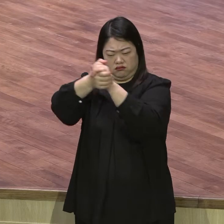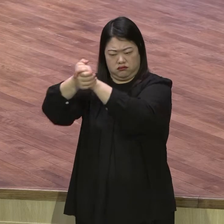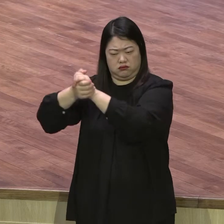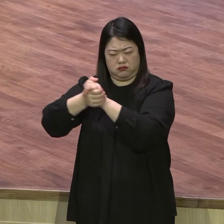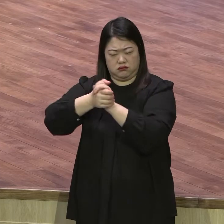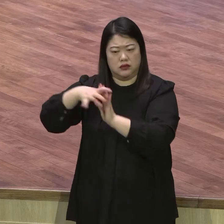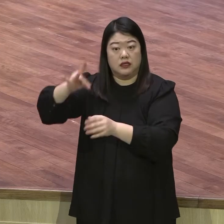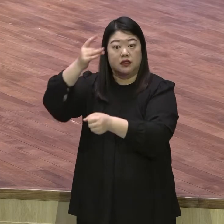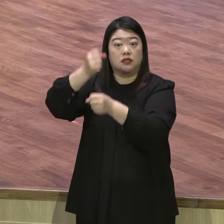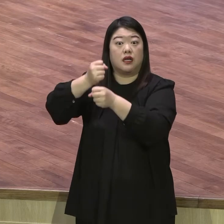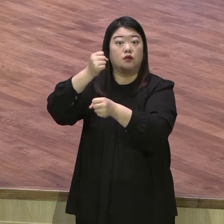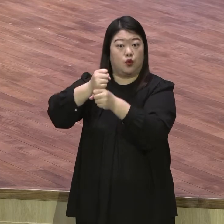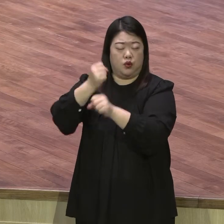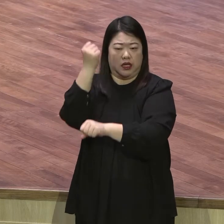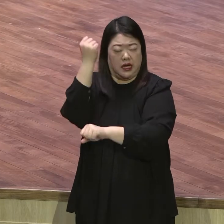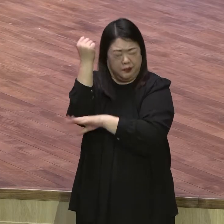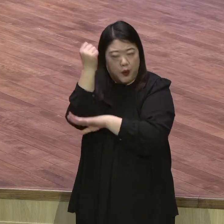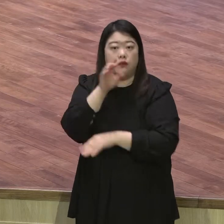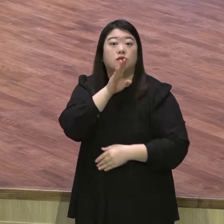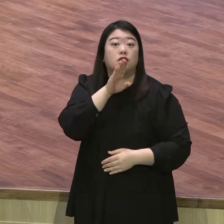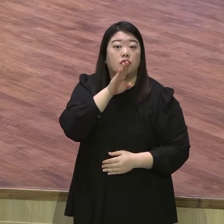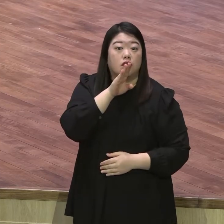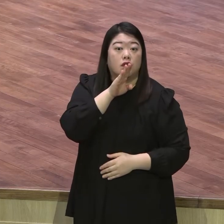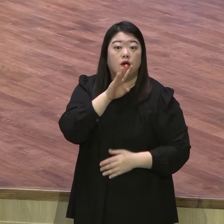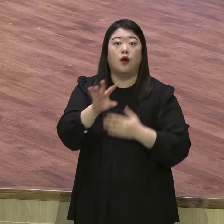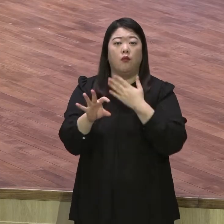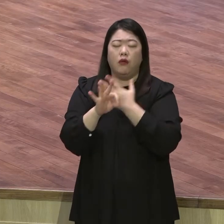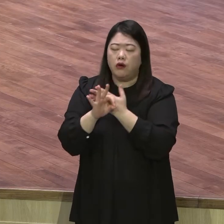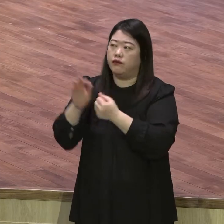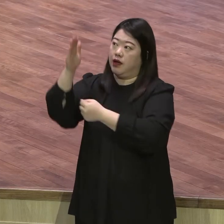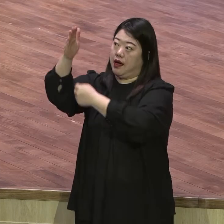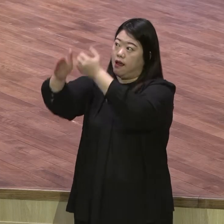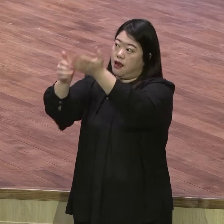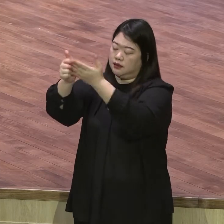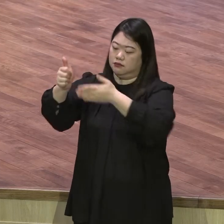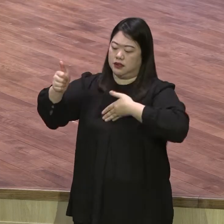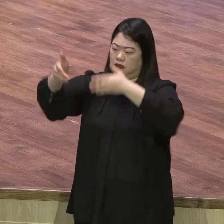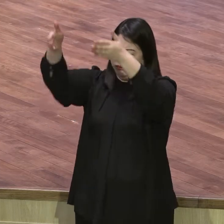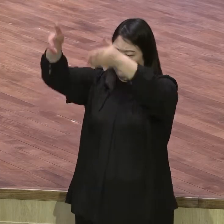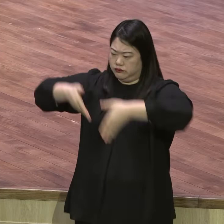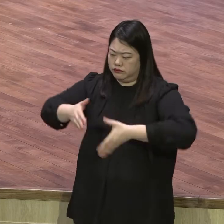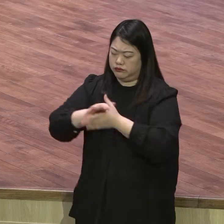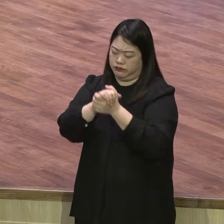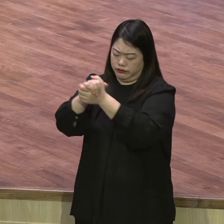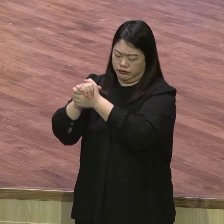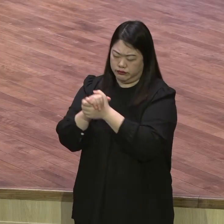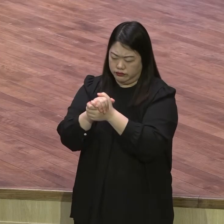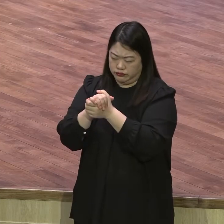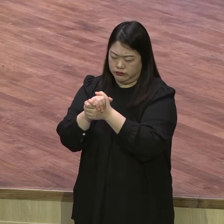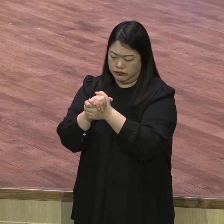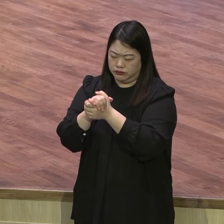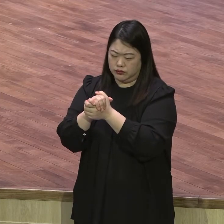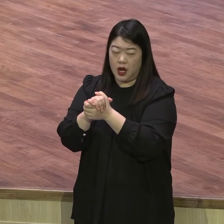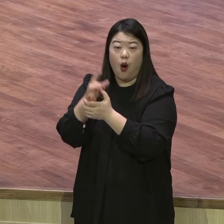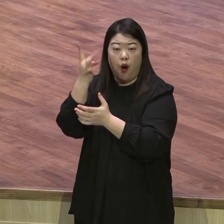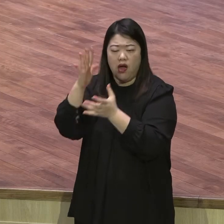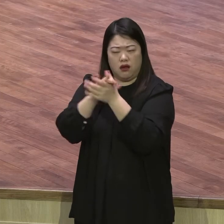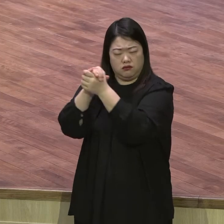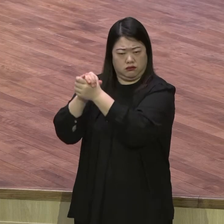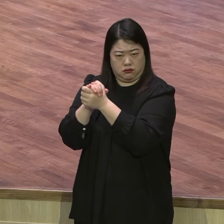원리예요. 하나님과의 화목 관계. 하나님과 화목하고 있었는데 창세 3장이 터져버렸어.